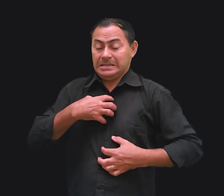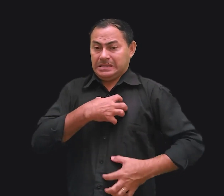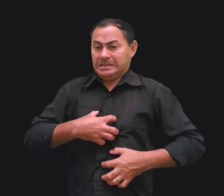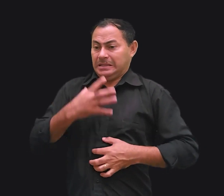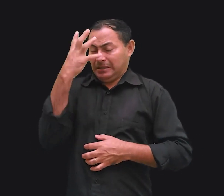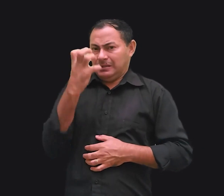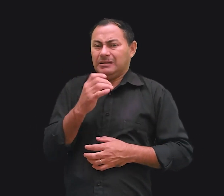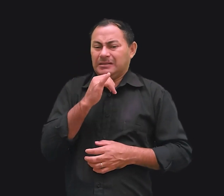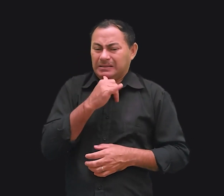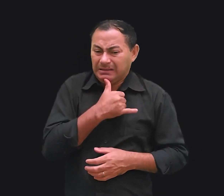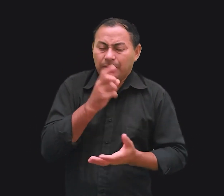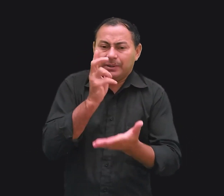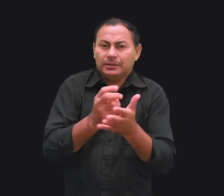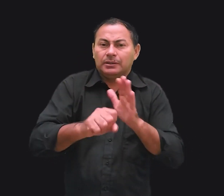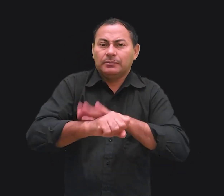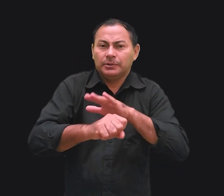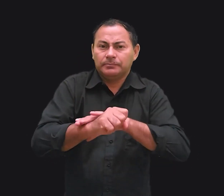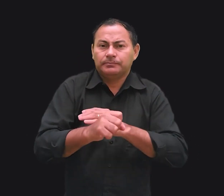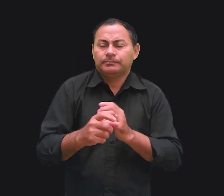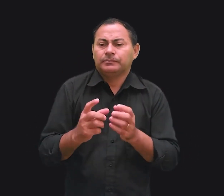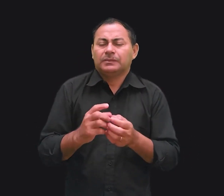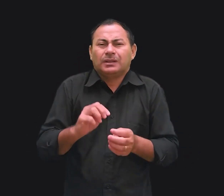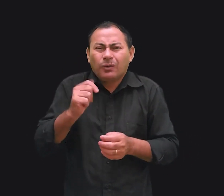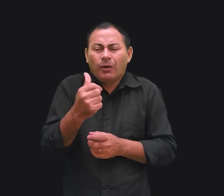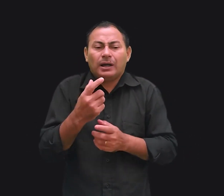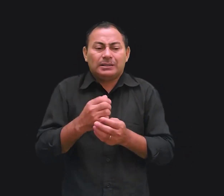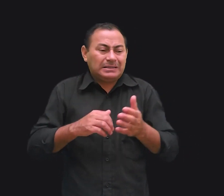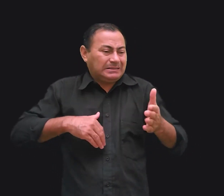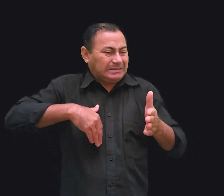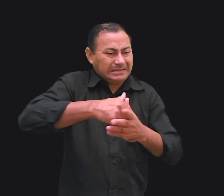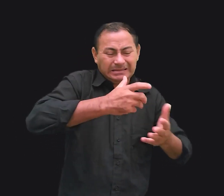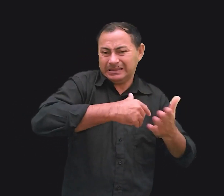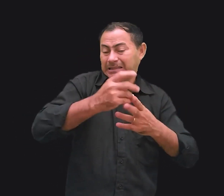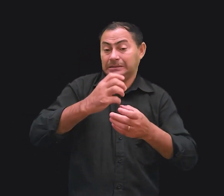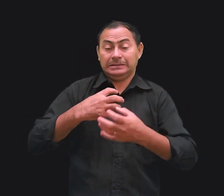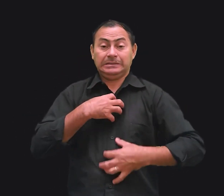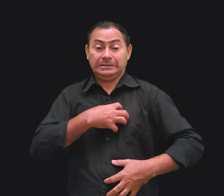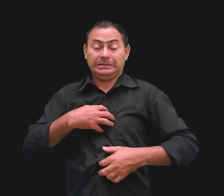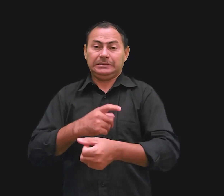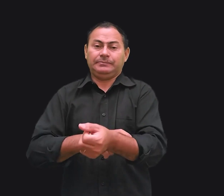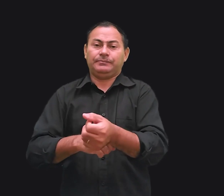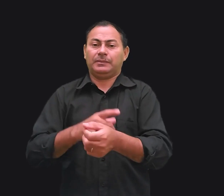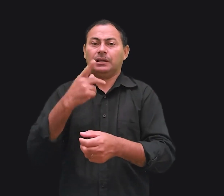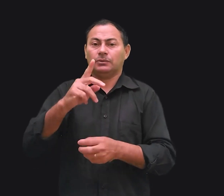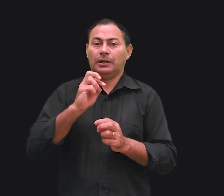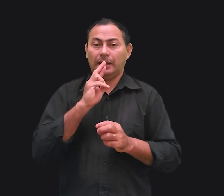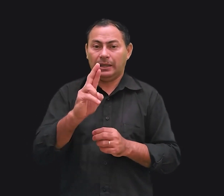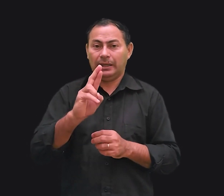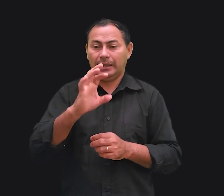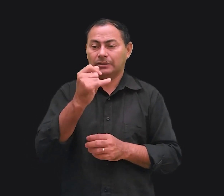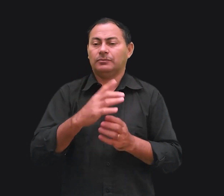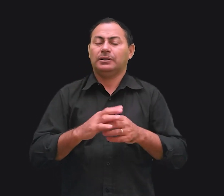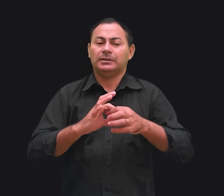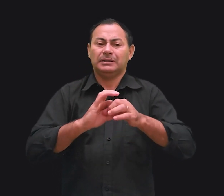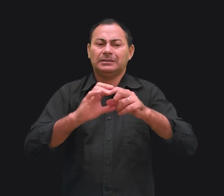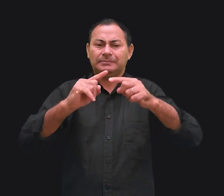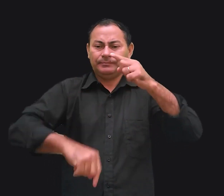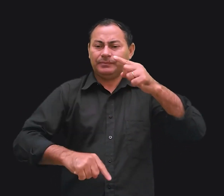muita raiva, ficou deprimido ao mesmo tempo. Estava quase chutando as paredes. A sua reação foi se